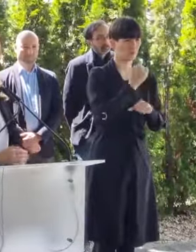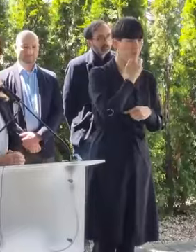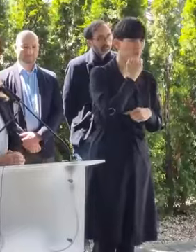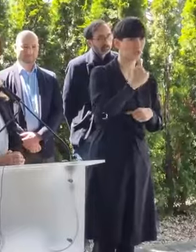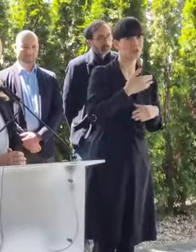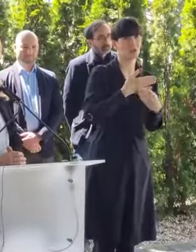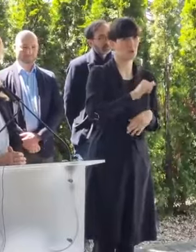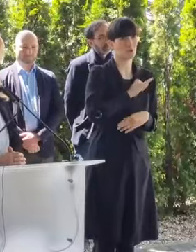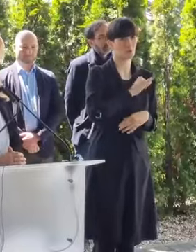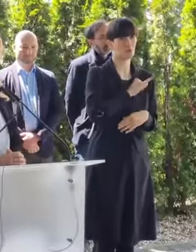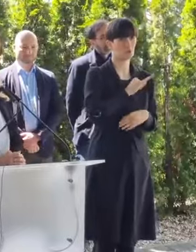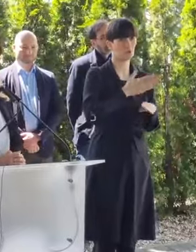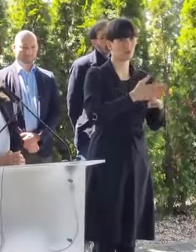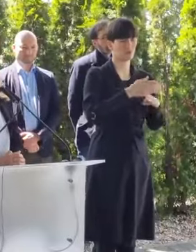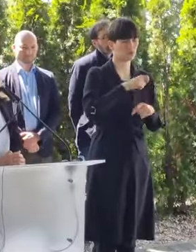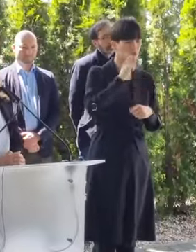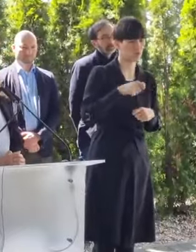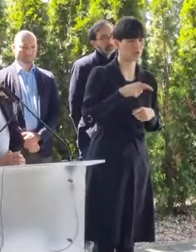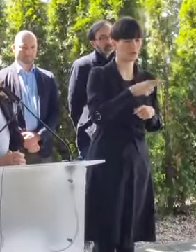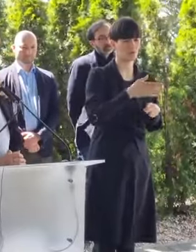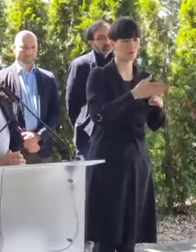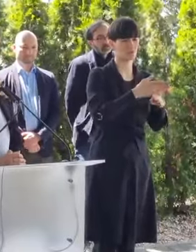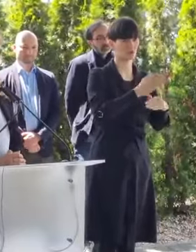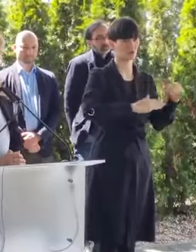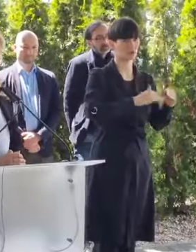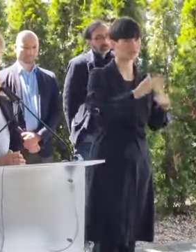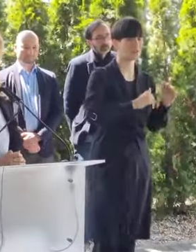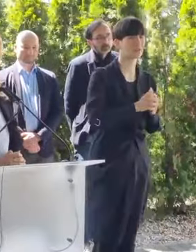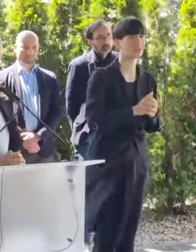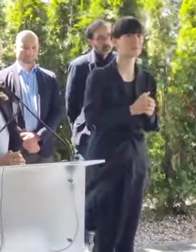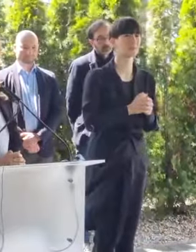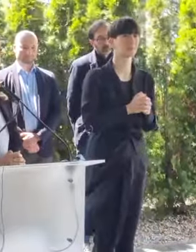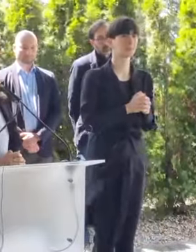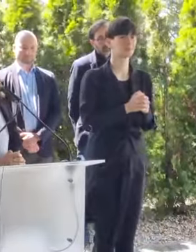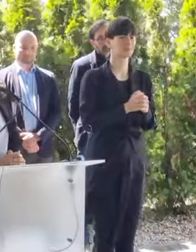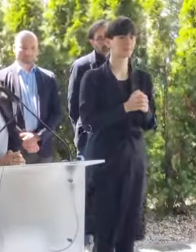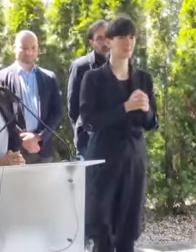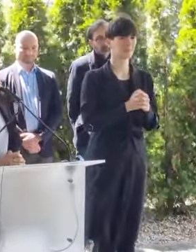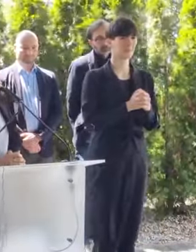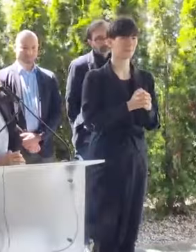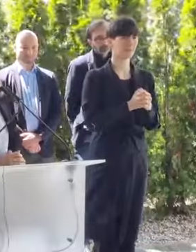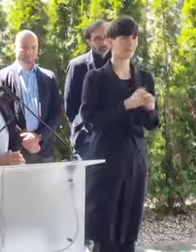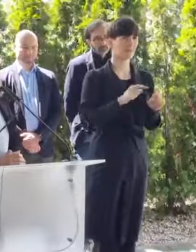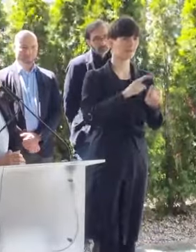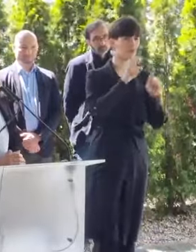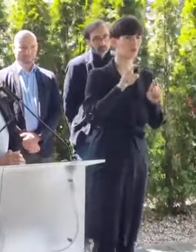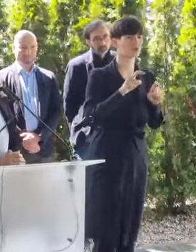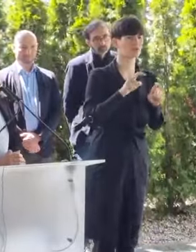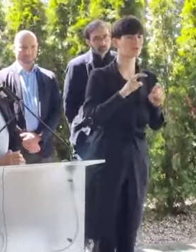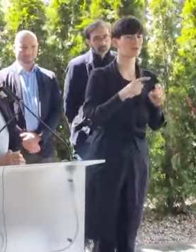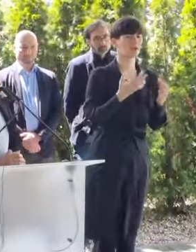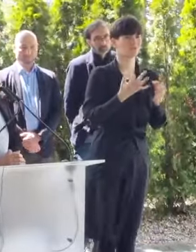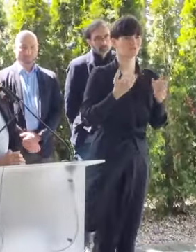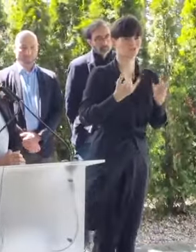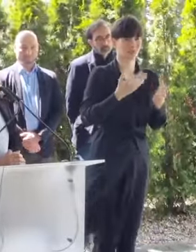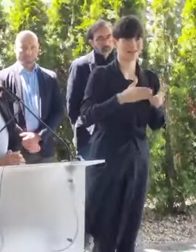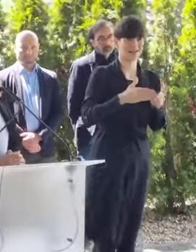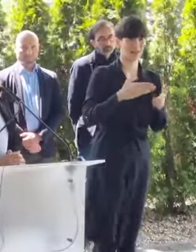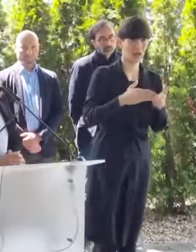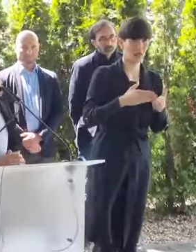záujem pomôcť Ukrajine aj v tomto smere. Otázka, kde to viazne, hovorila som pred odchodom na Ukrajinu aj s